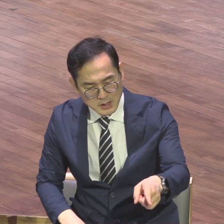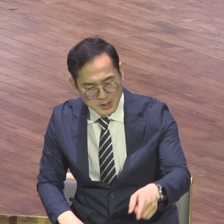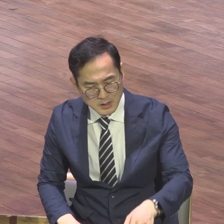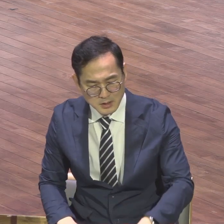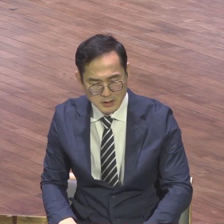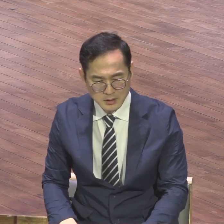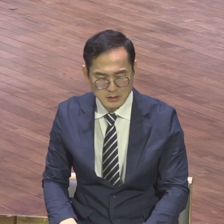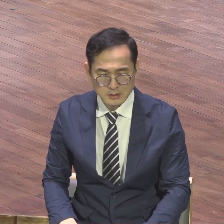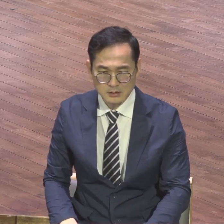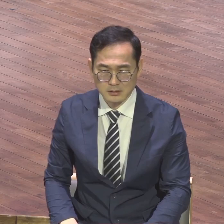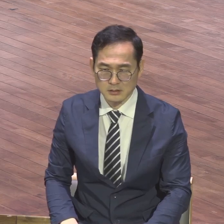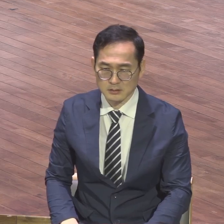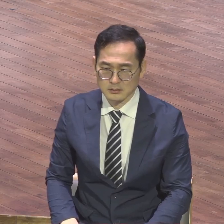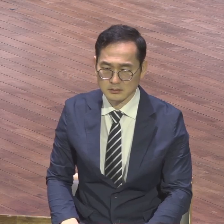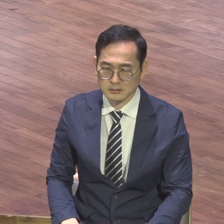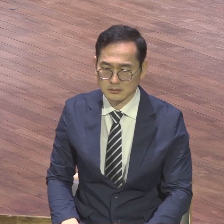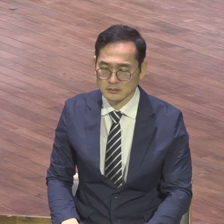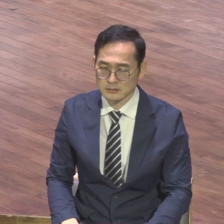샀다고 내가 한번 살게.